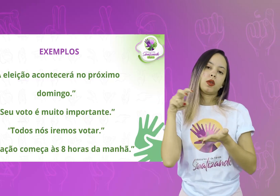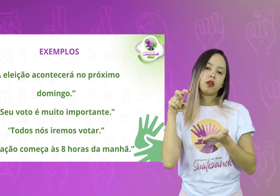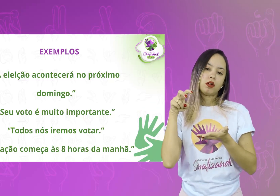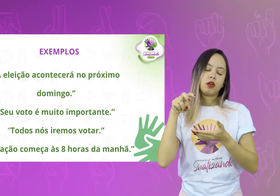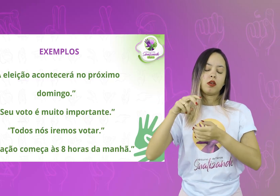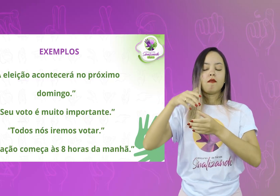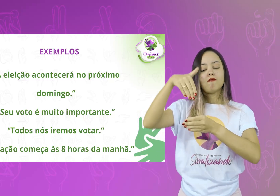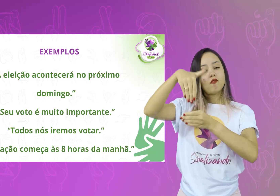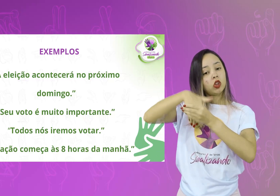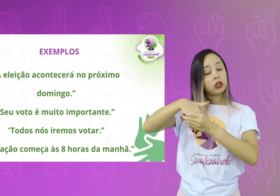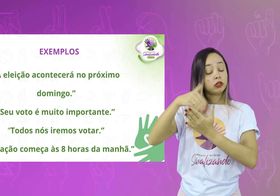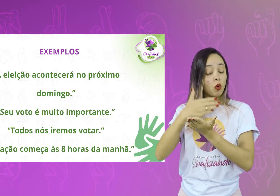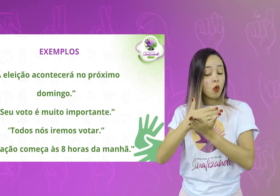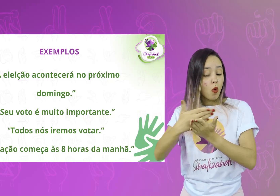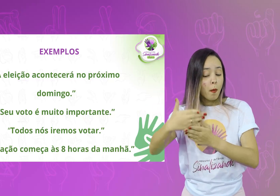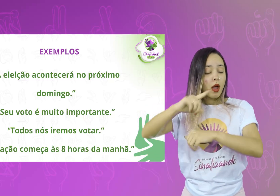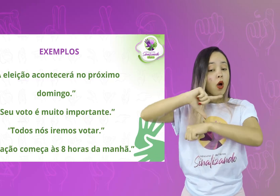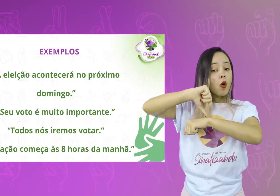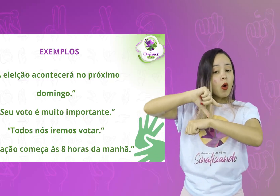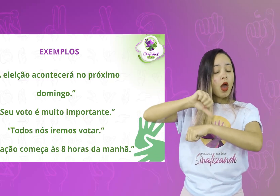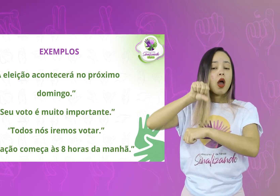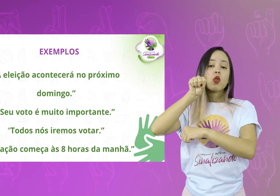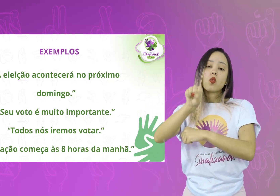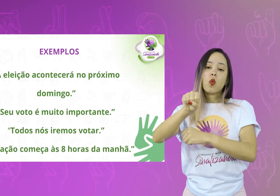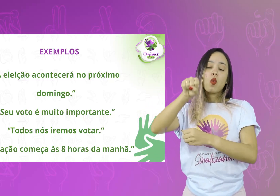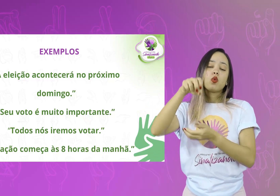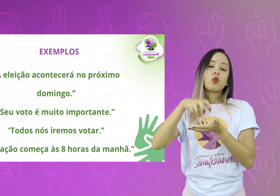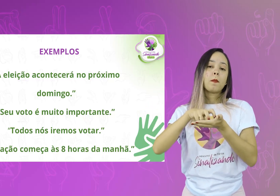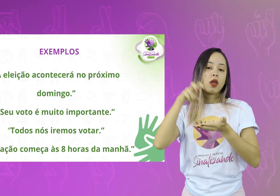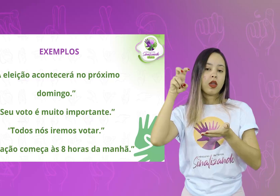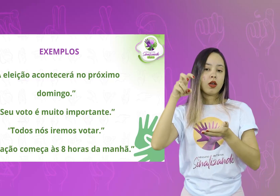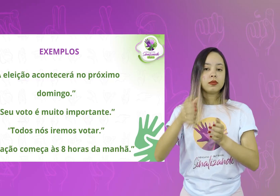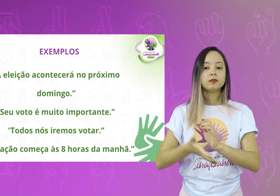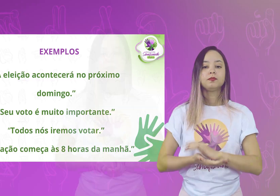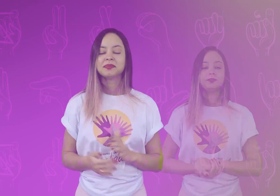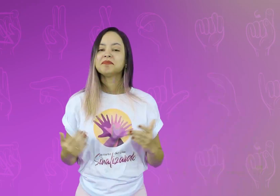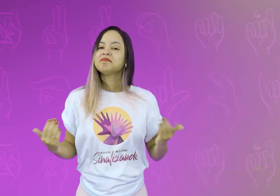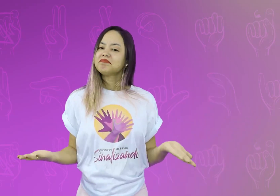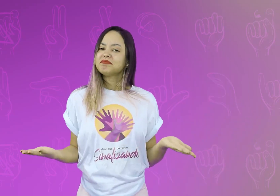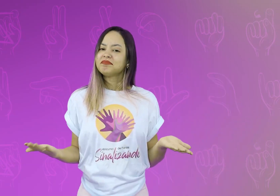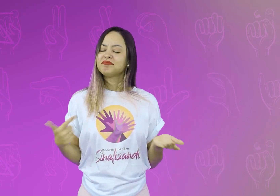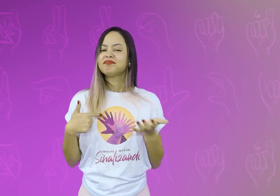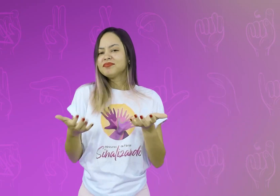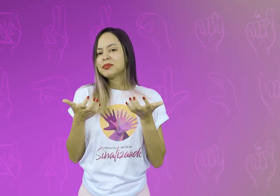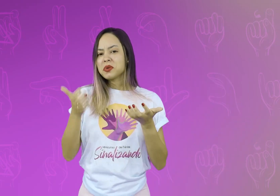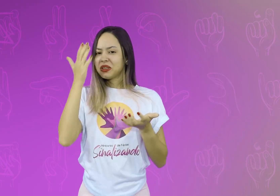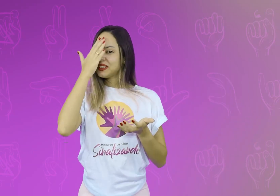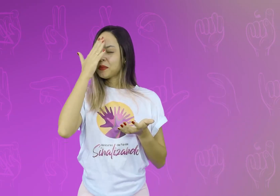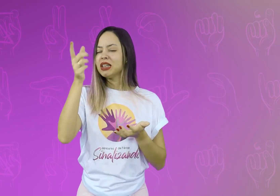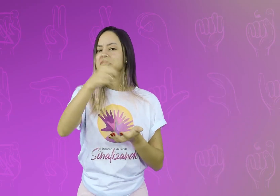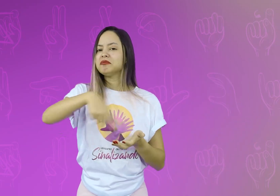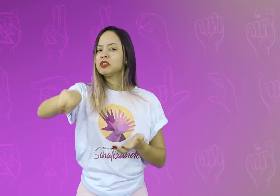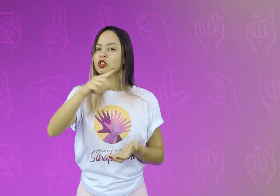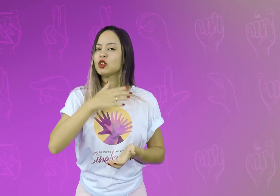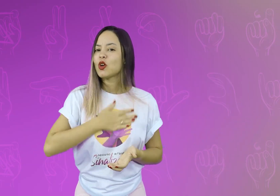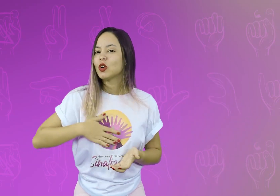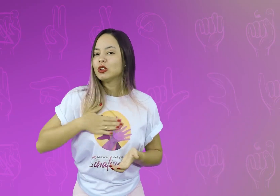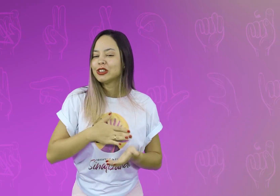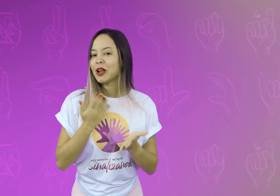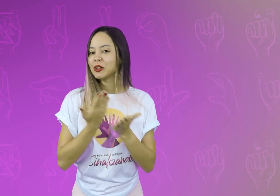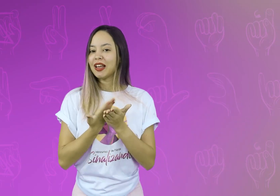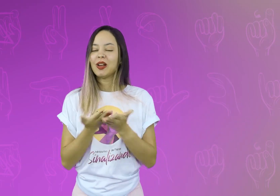8 horas da manhã. A votação começa às 8 horas da manhã. E aí, eu quero saber,